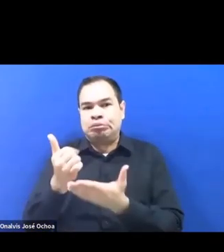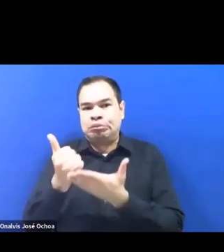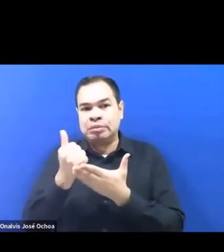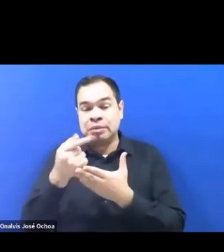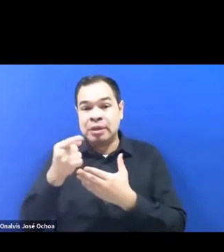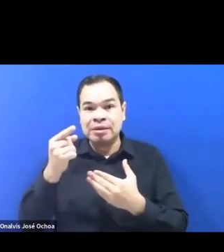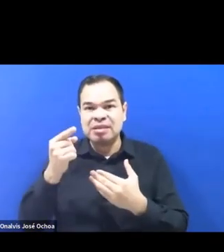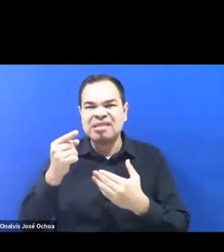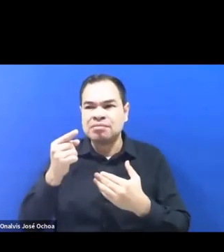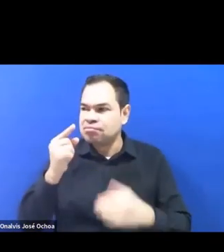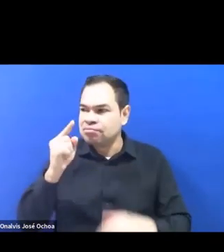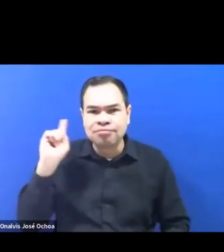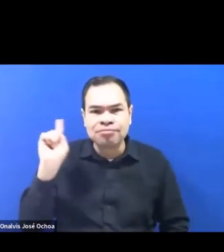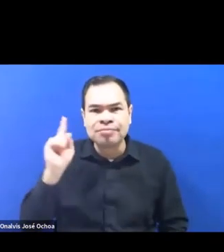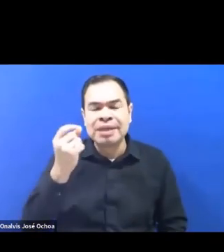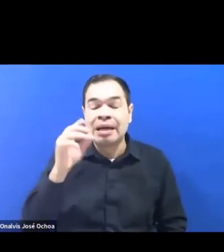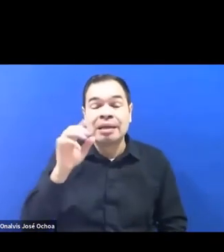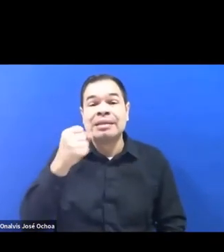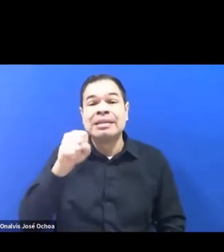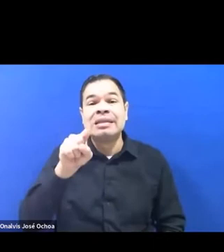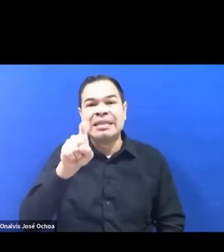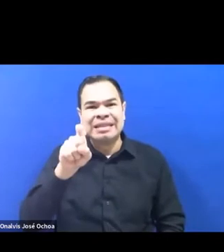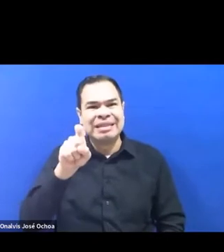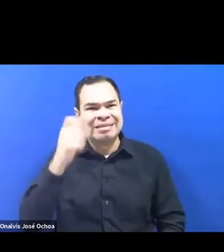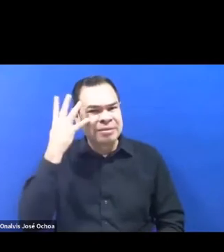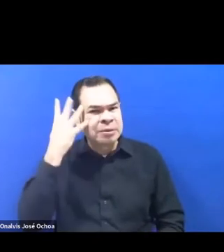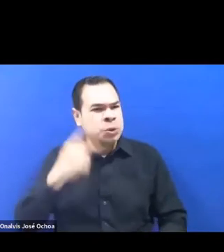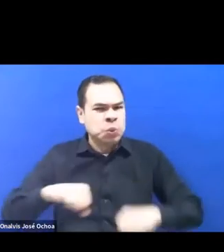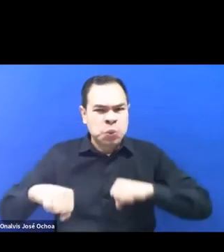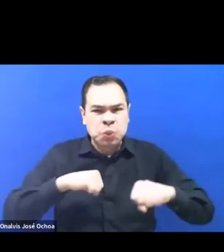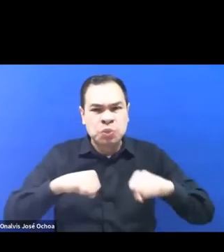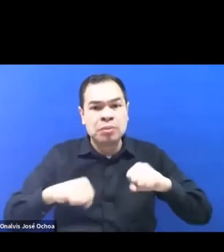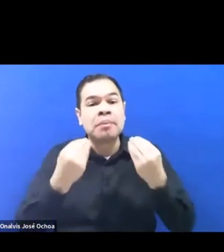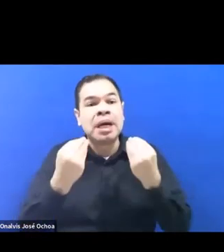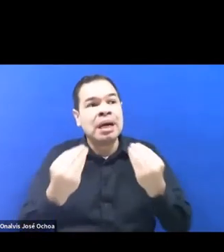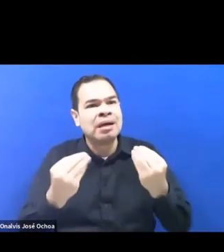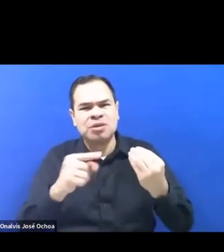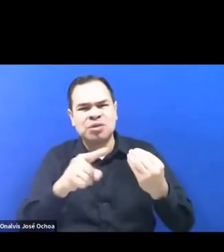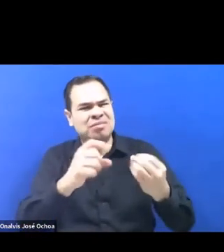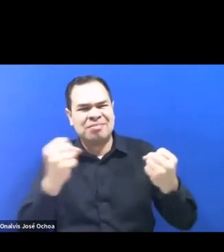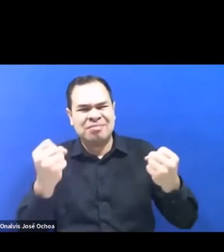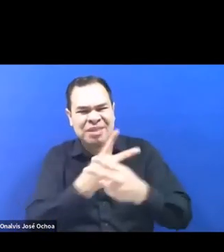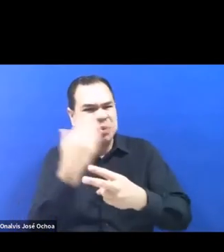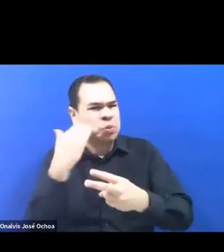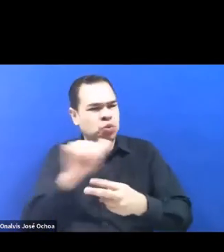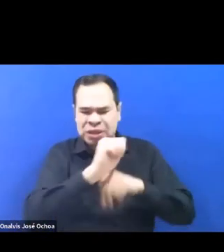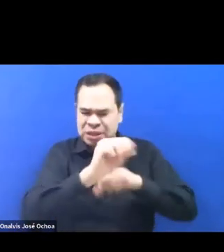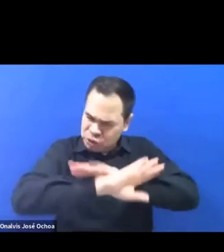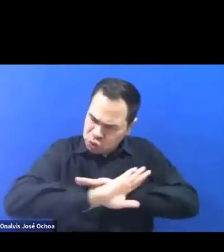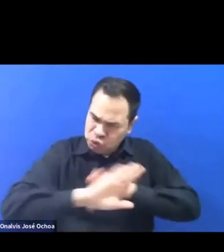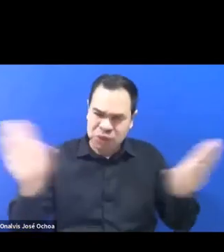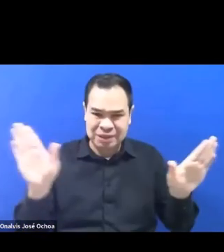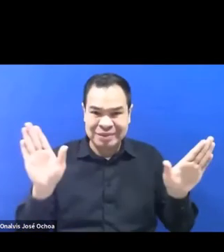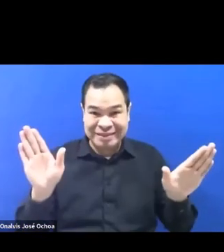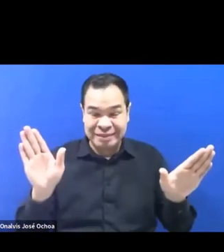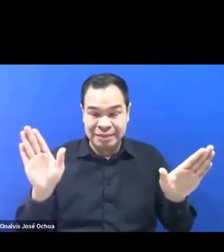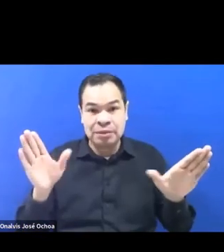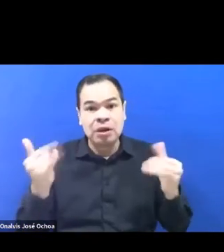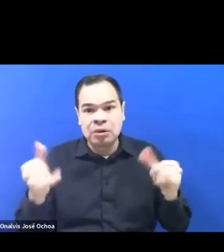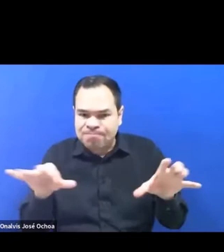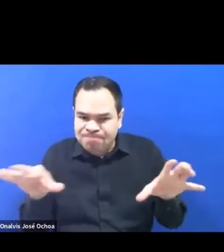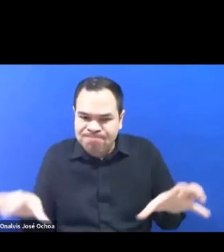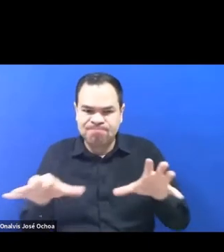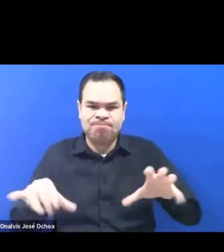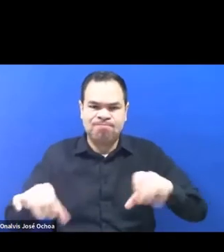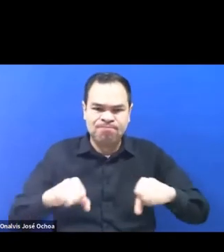de activismo para eliminar la violencia contra las mujeres, que es un momento de activismo, de llamada a